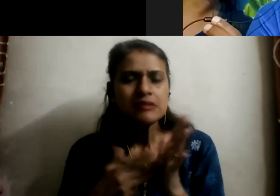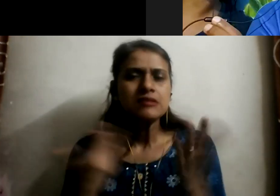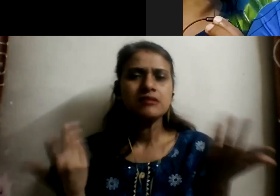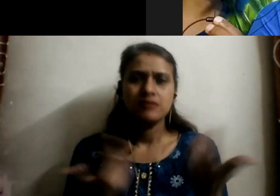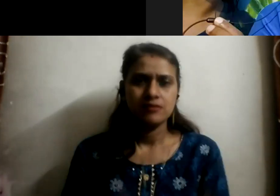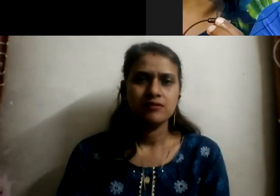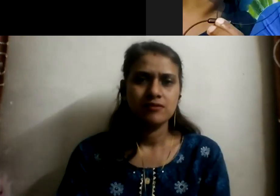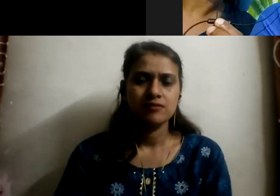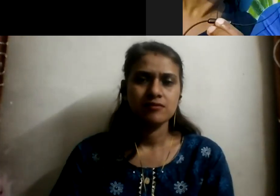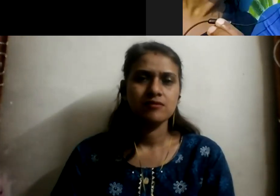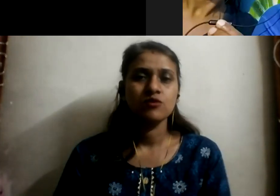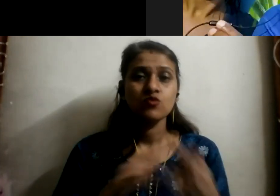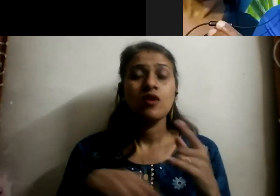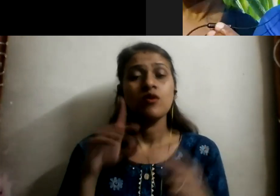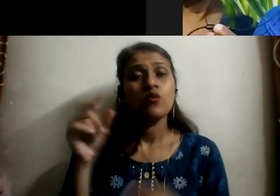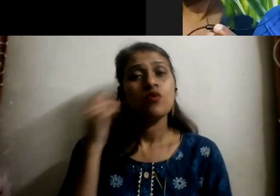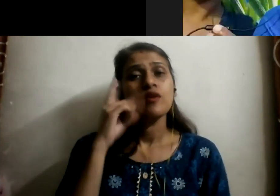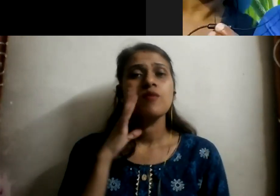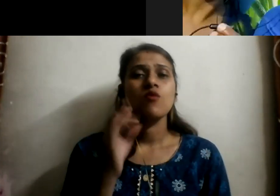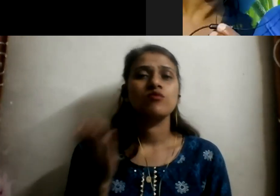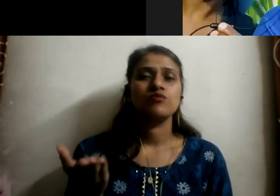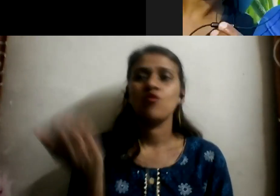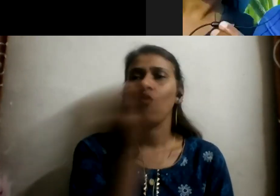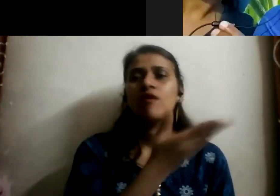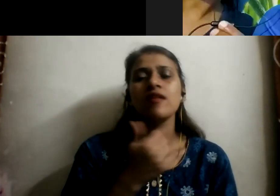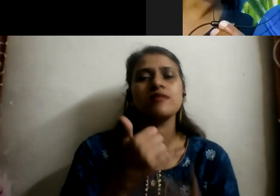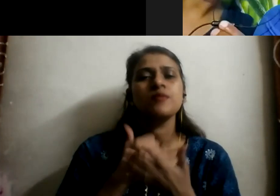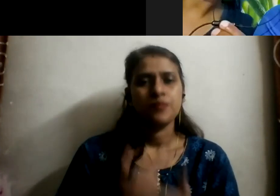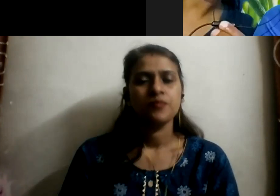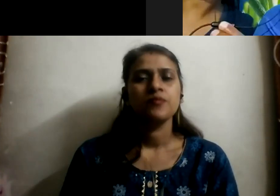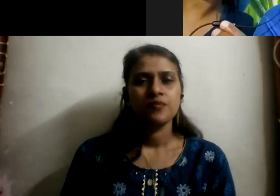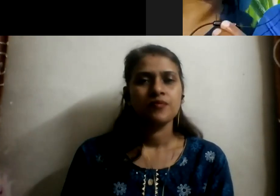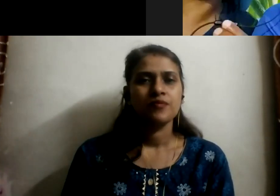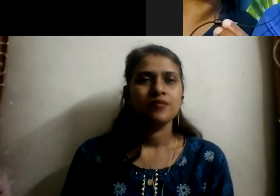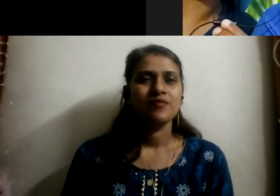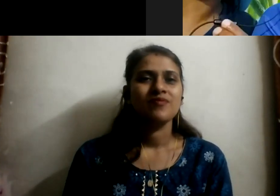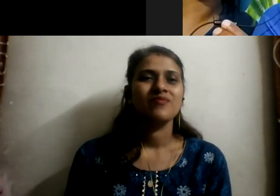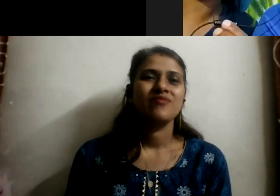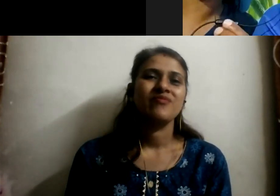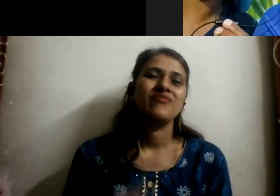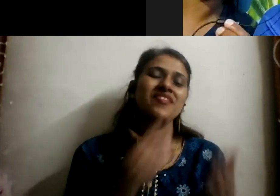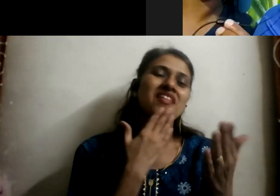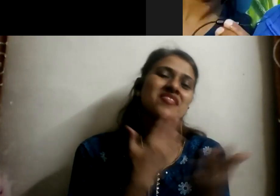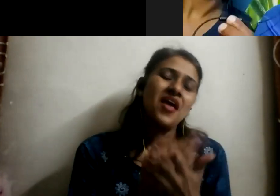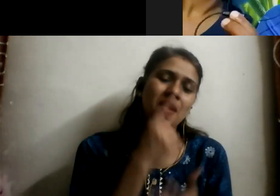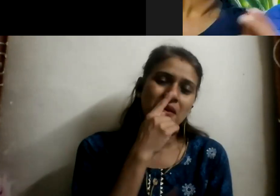facing in the society. So thank you so much, ma'am. Anything else that we want to say?